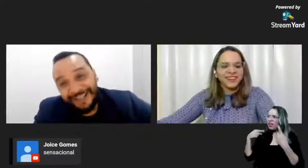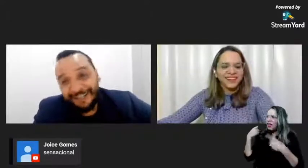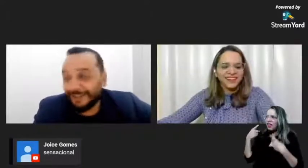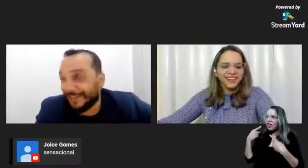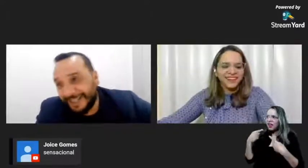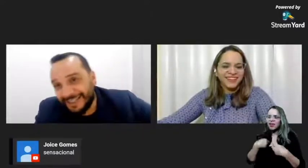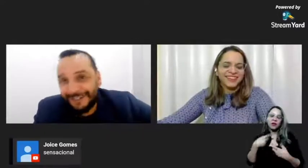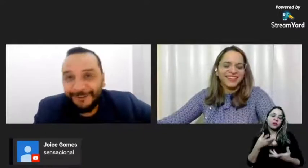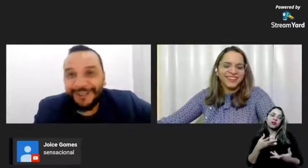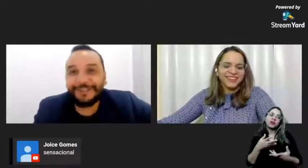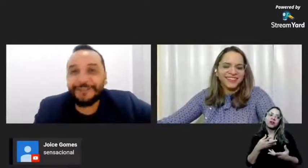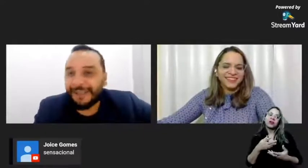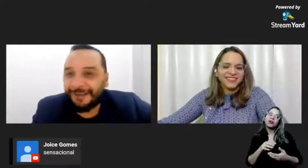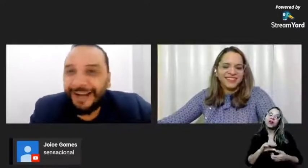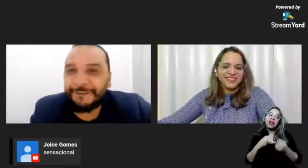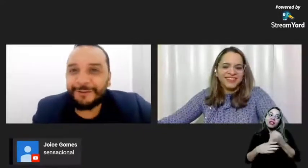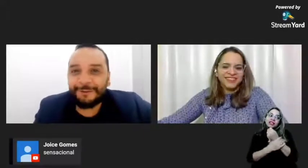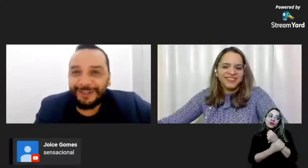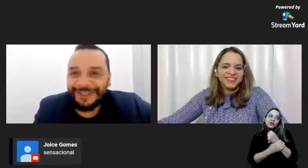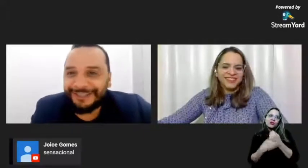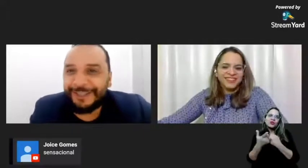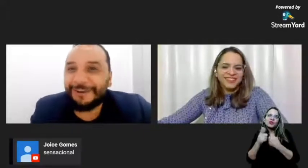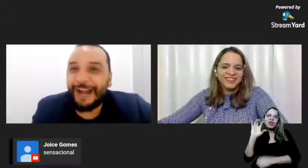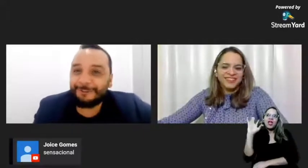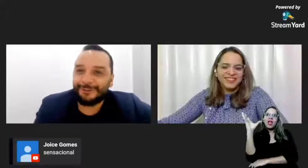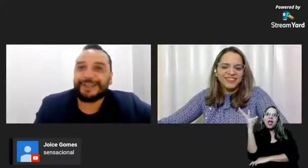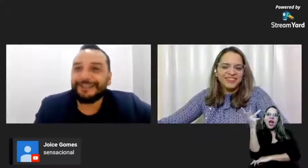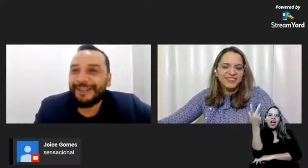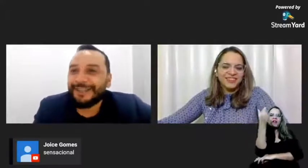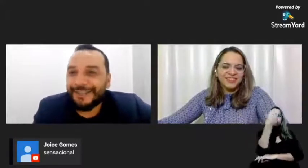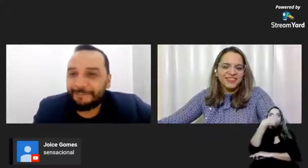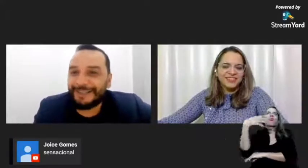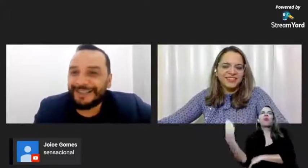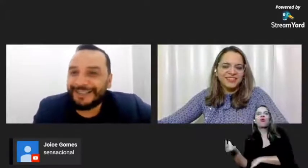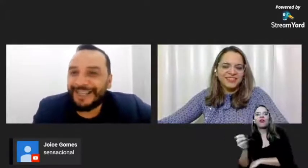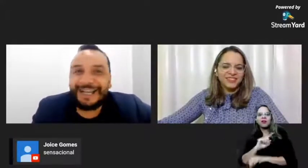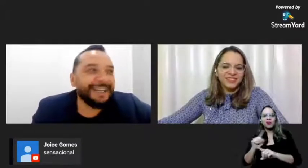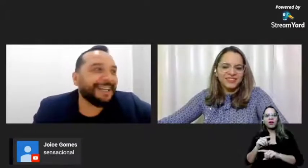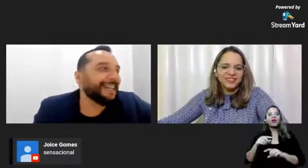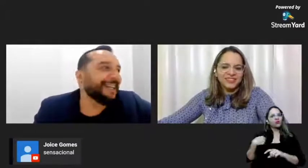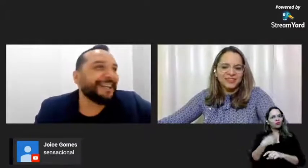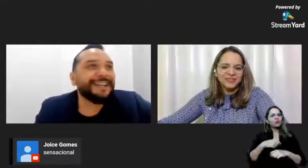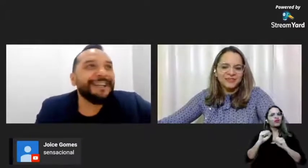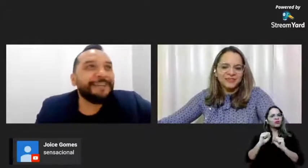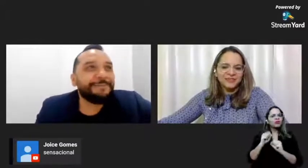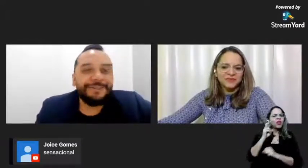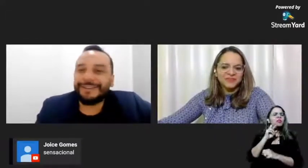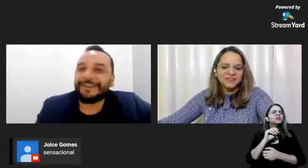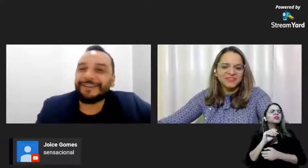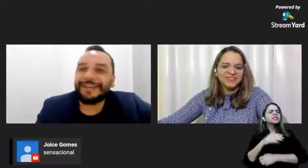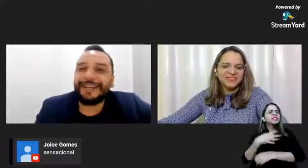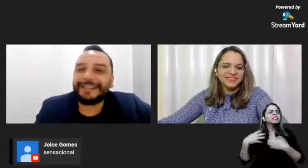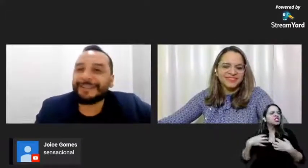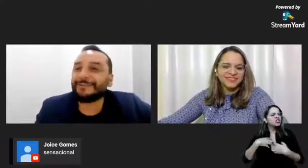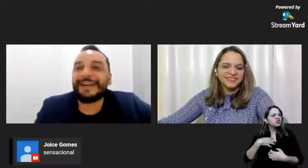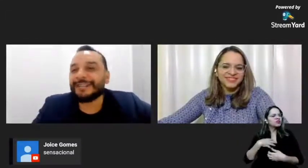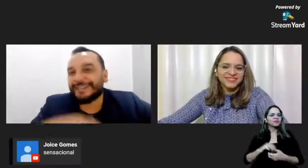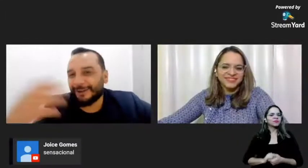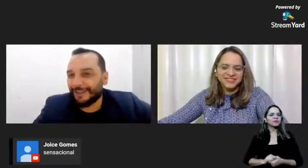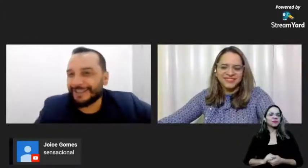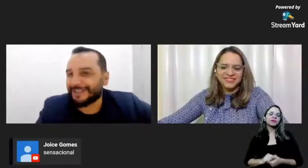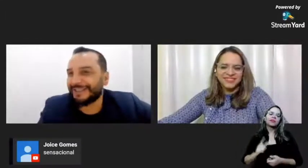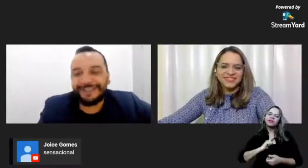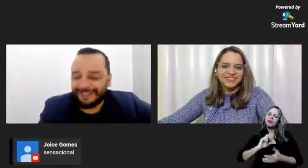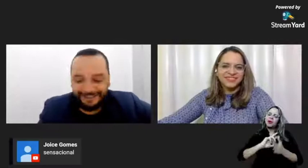Aí eu olhei e falei, ó, tá seguro aqui, não tem nenhuma árvore voando, nenhum carro voando, dá pra gente sair aqui, né? Então, são